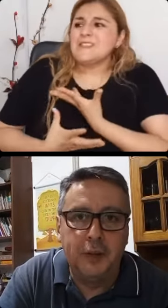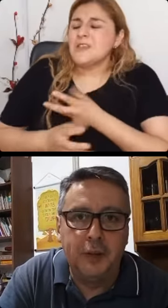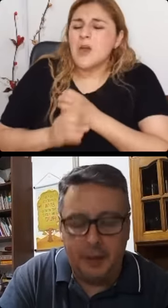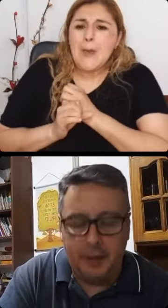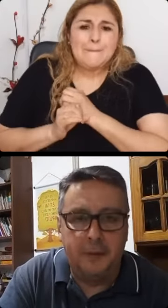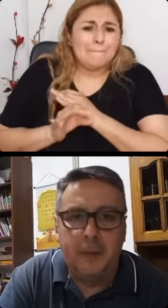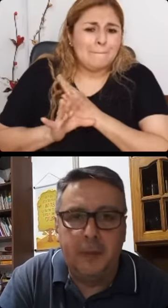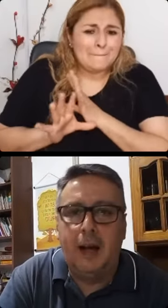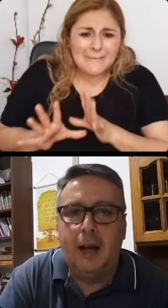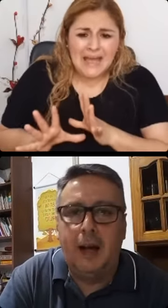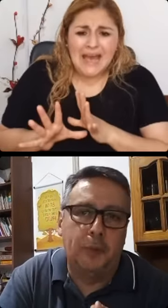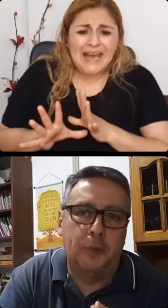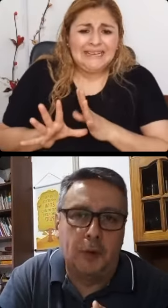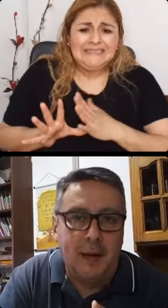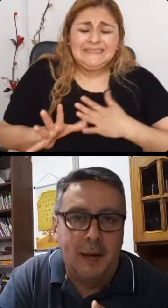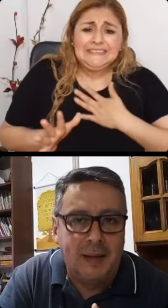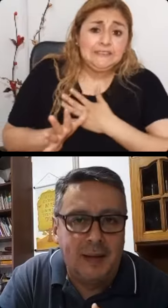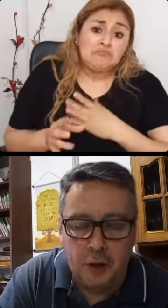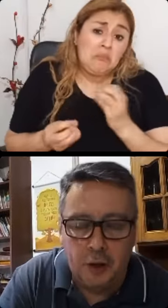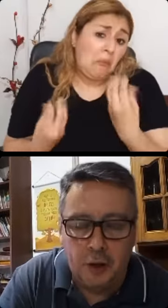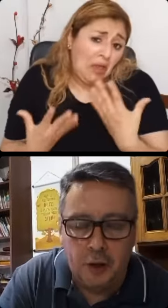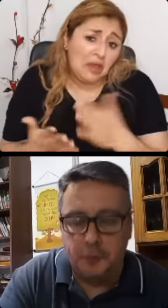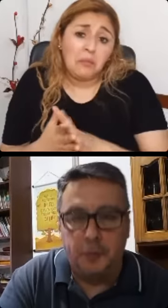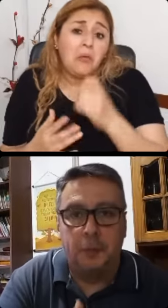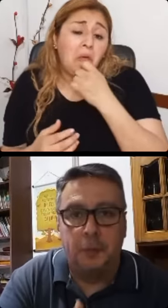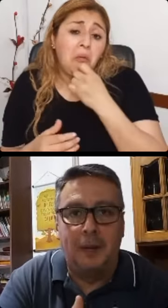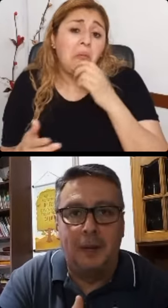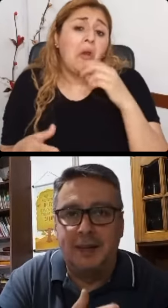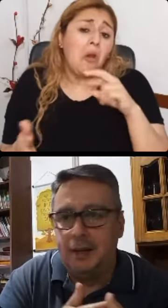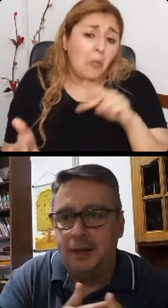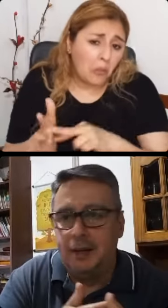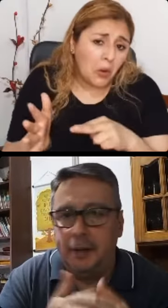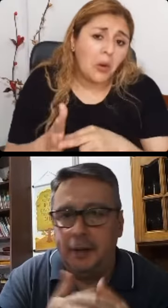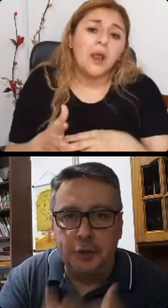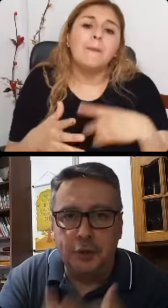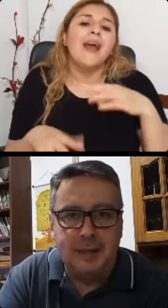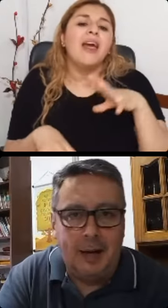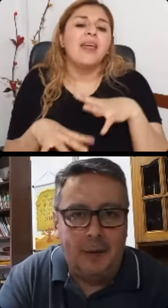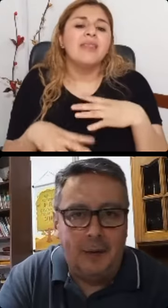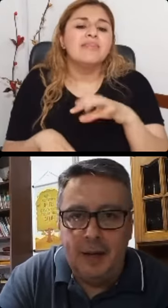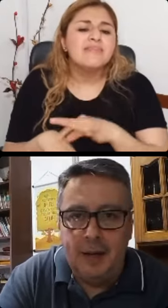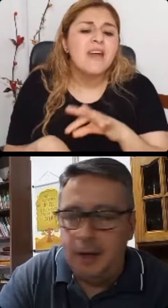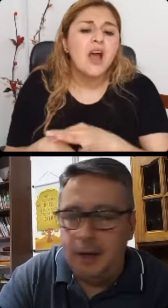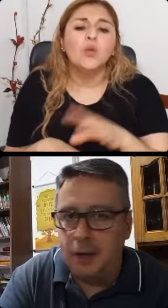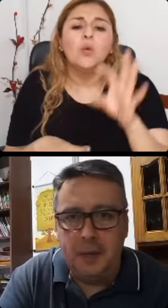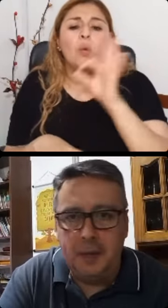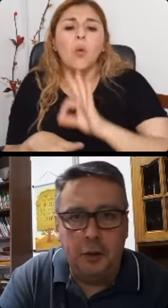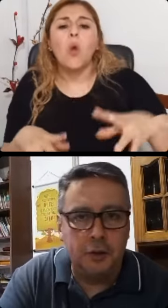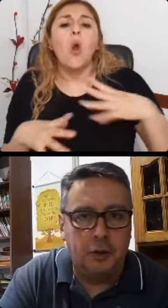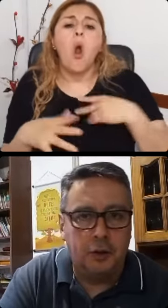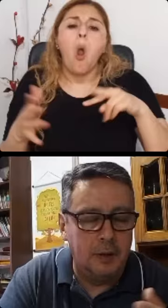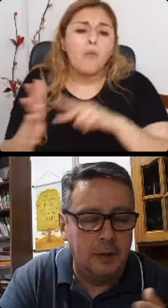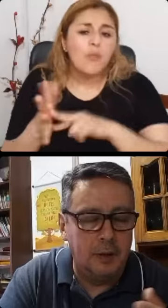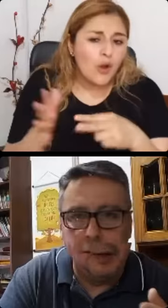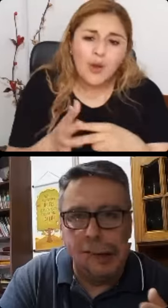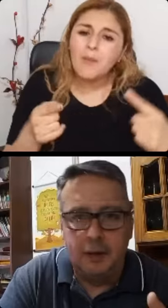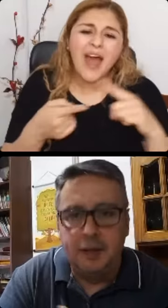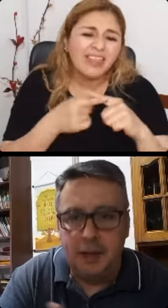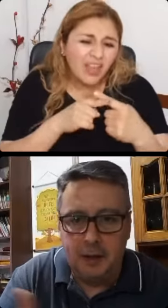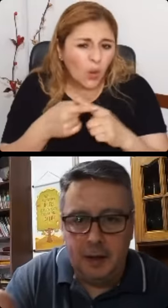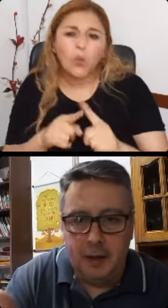motivos por enfermedades por problemas económicos por problemas discusiones en la familia o con amigos o con